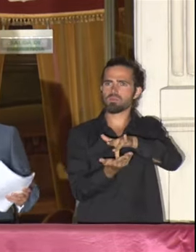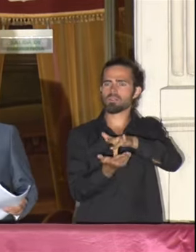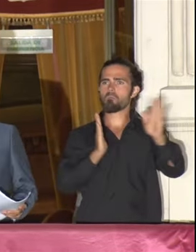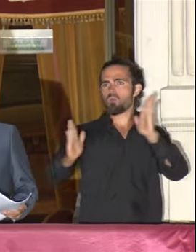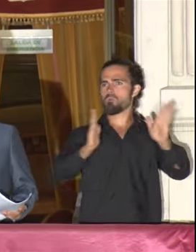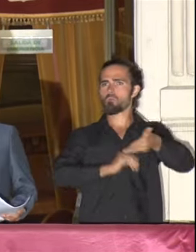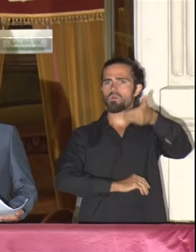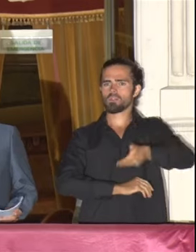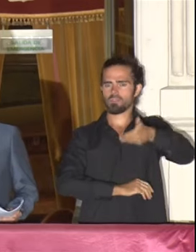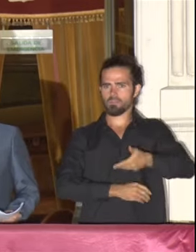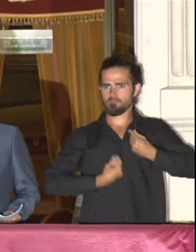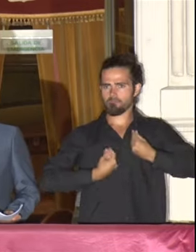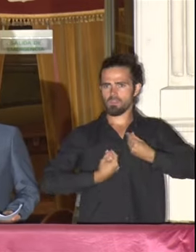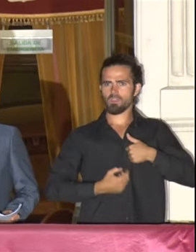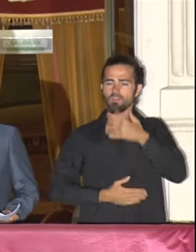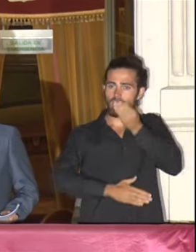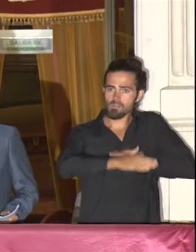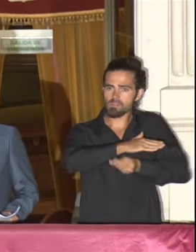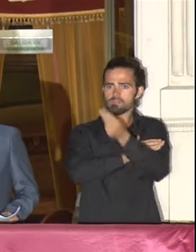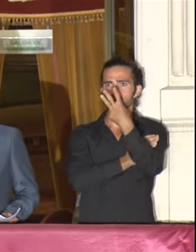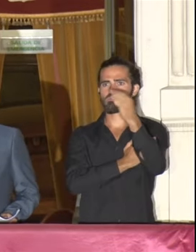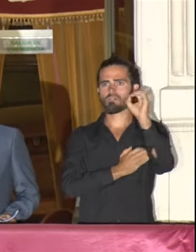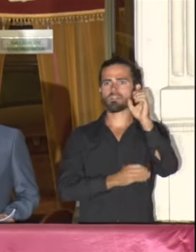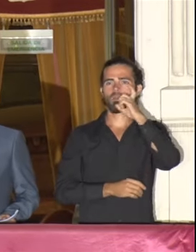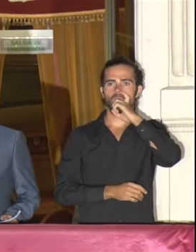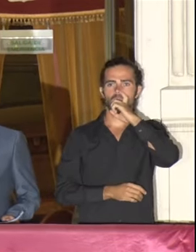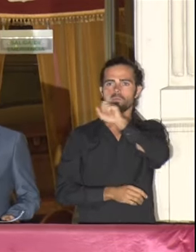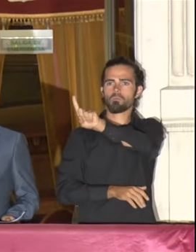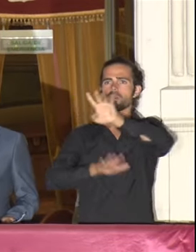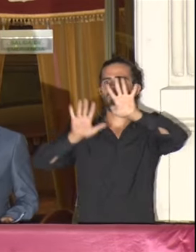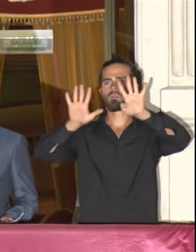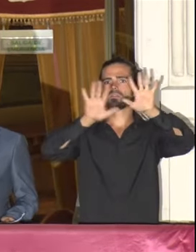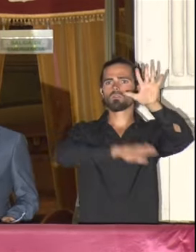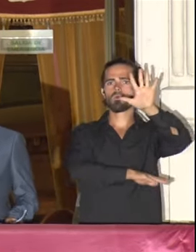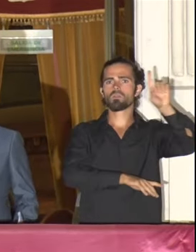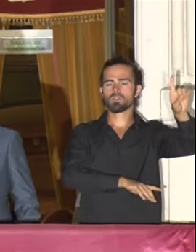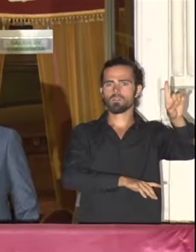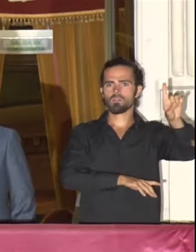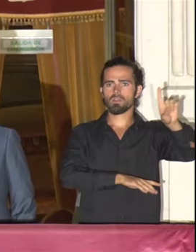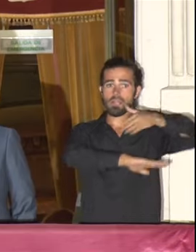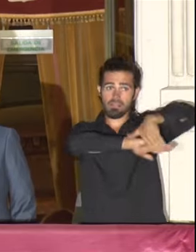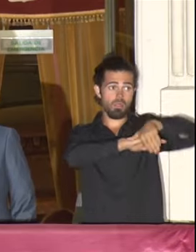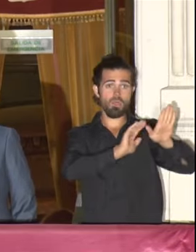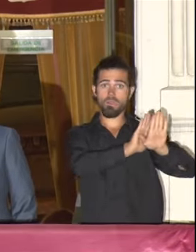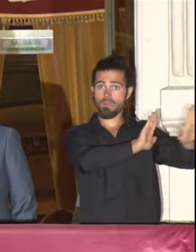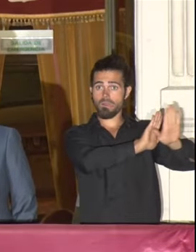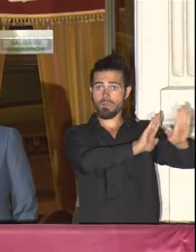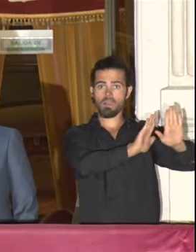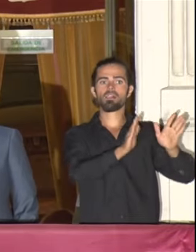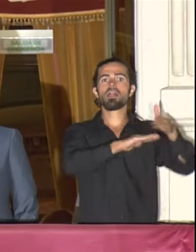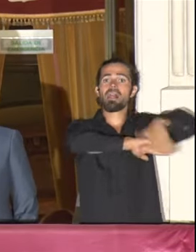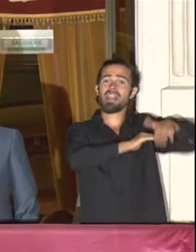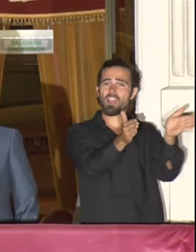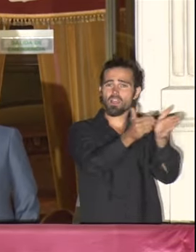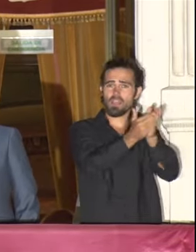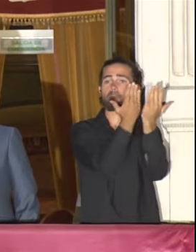Yo nací el 30 de junio de 1951 en una calle muy cercana, en el Callejón de las Portadas. Una calle que va